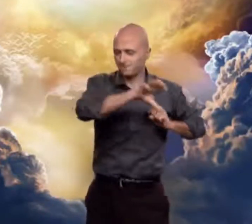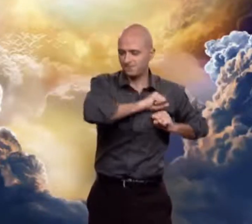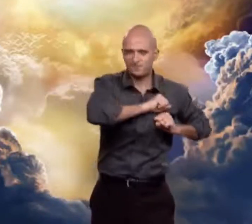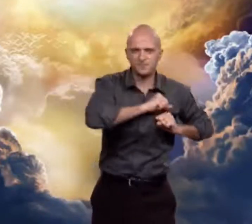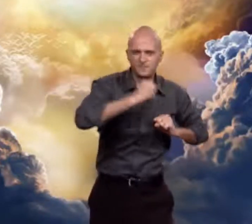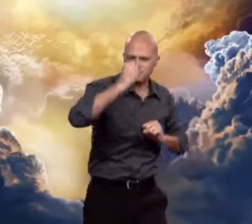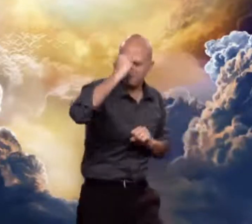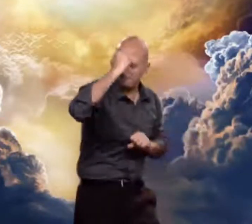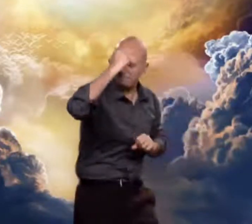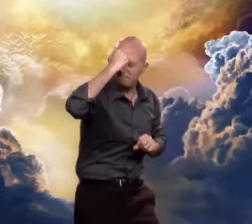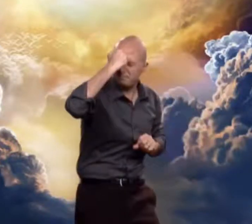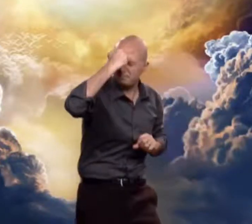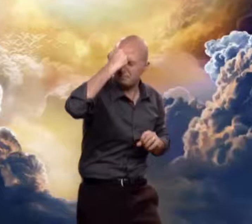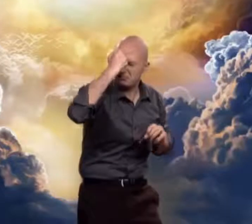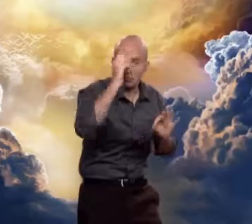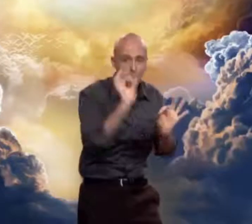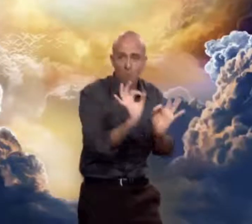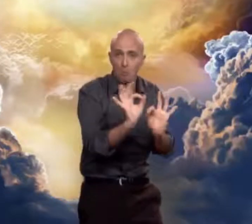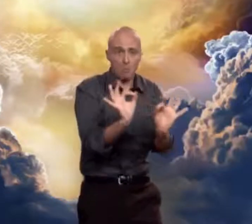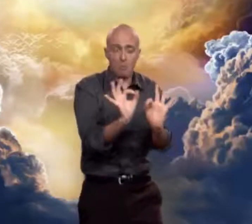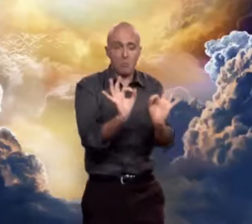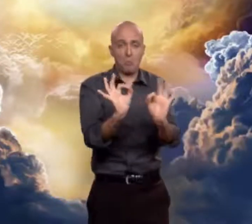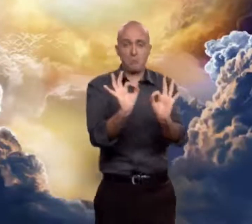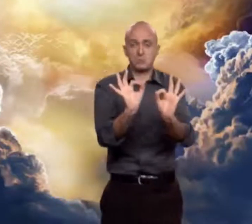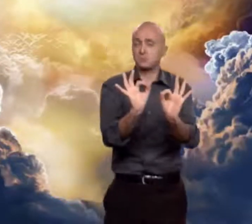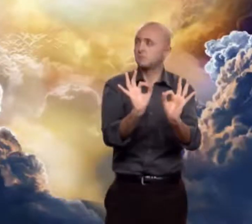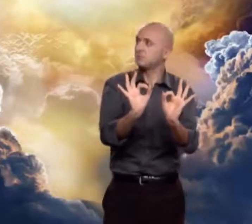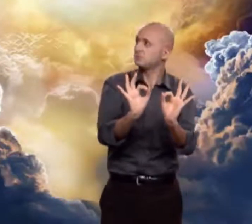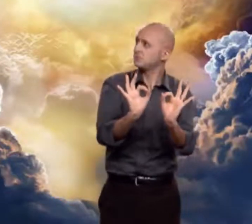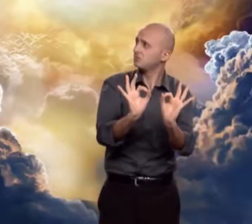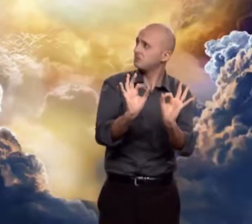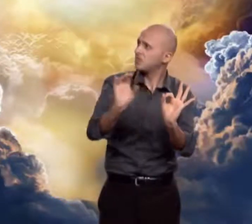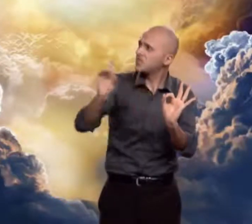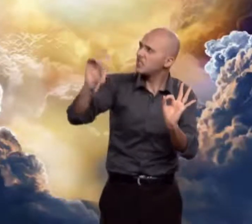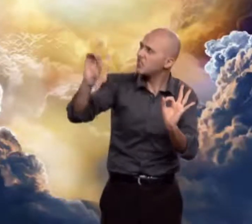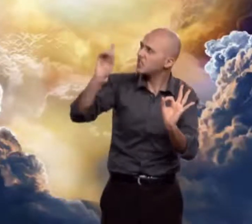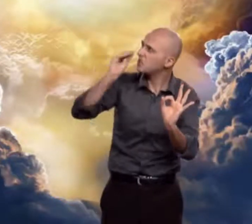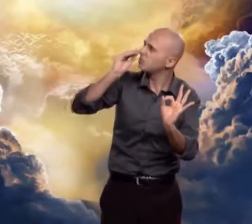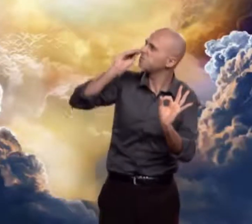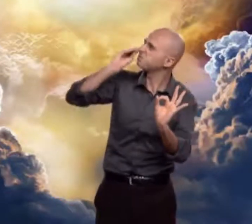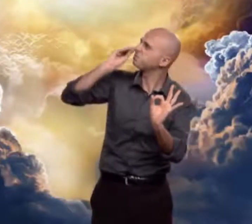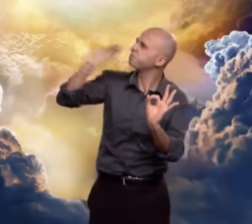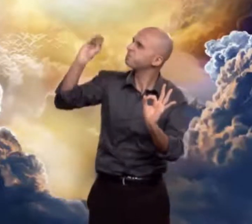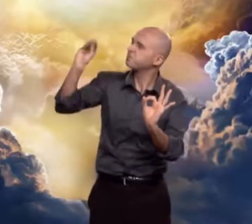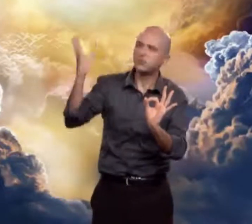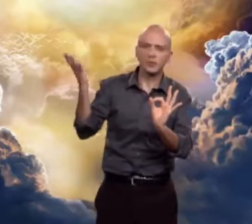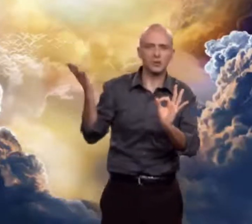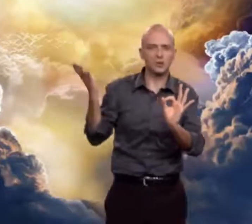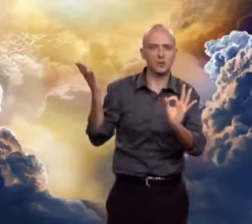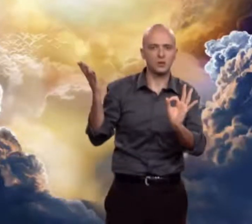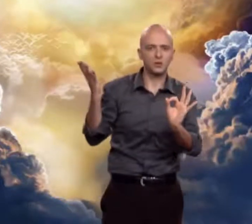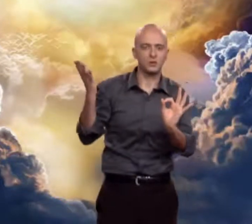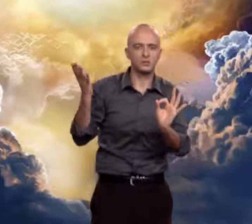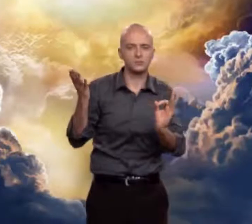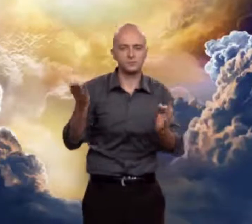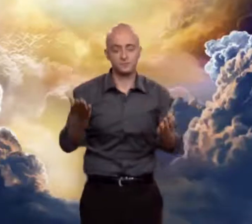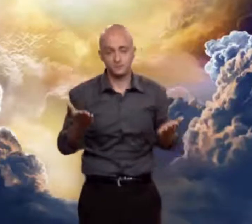revelado. O poderoso argumento da cruz demonstrou que o governo de Deus não era a causa do pecado. Durante a